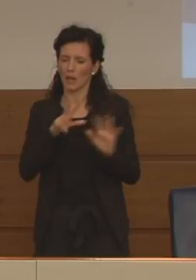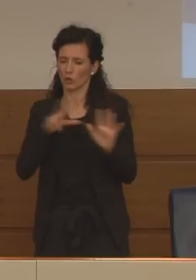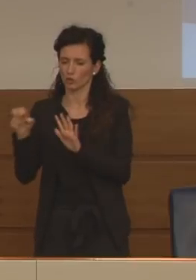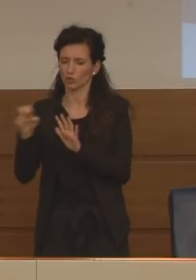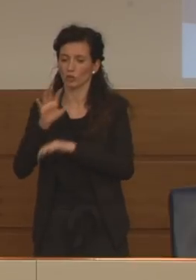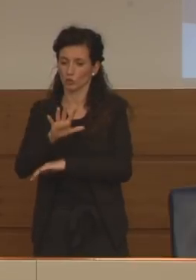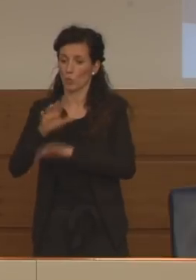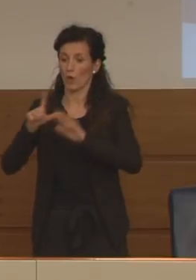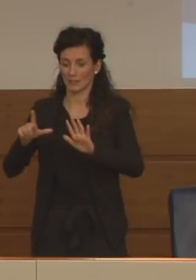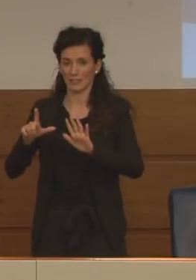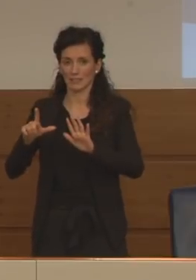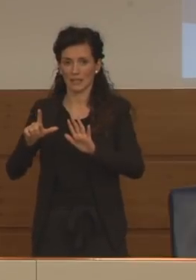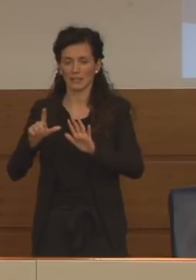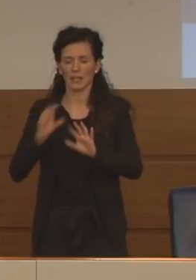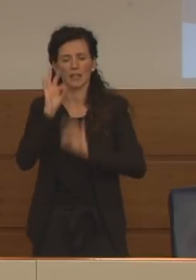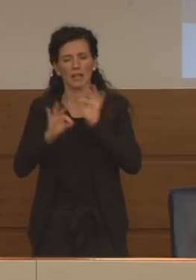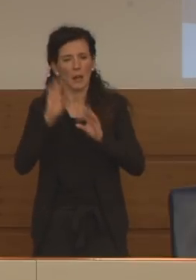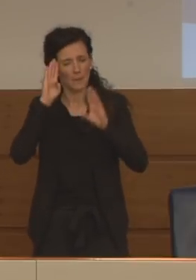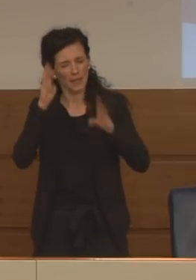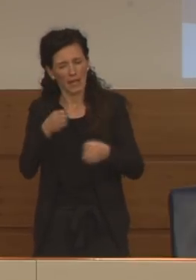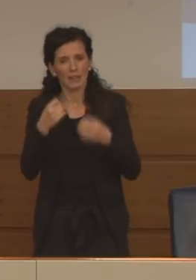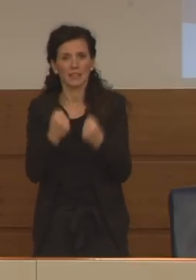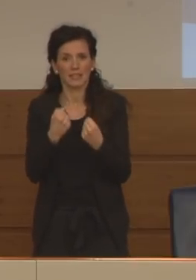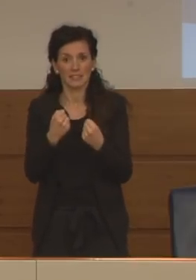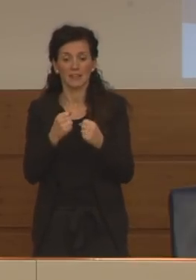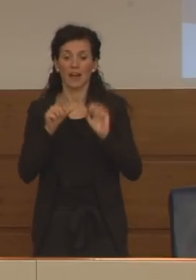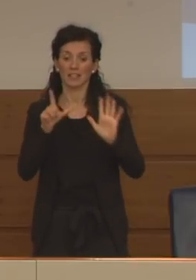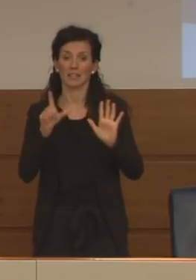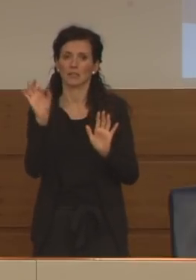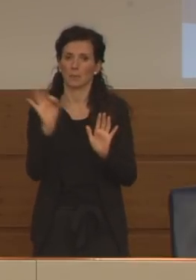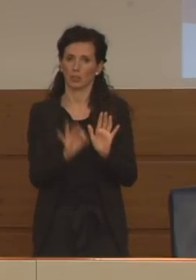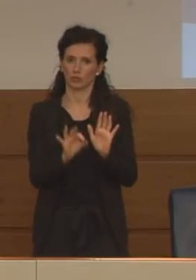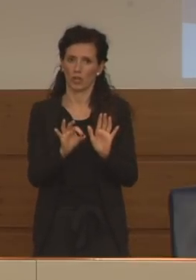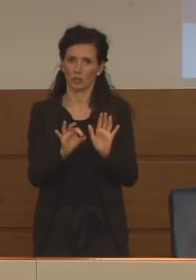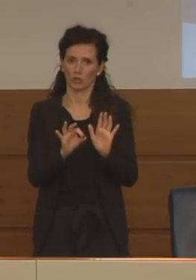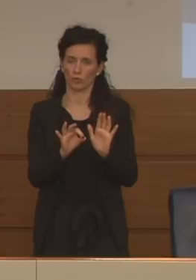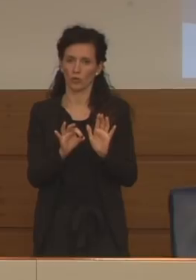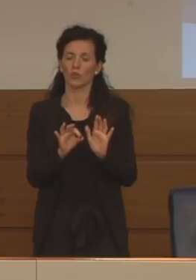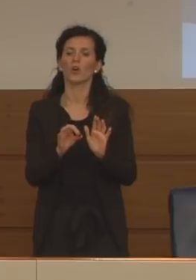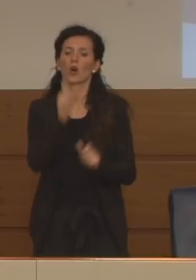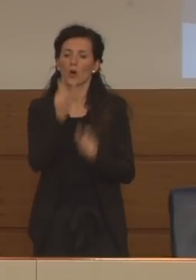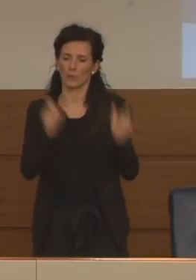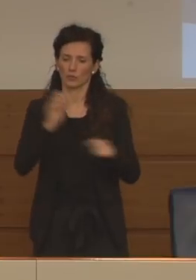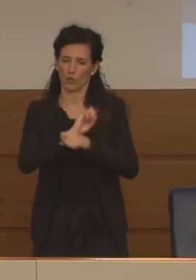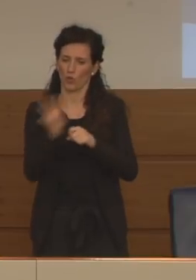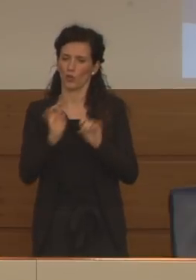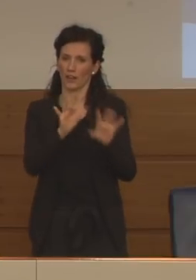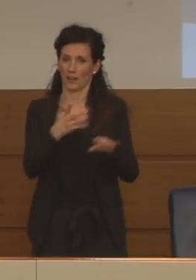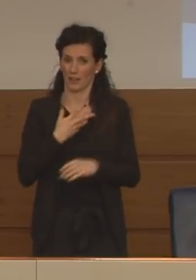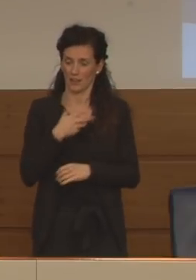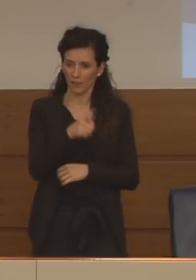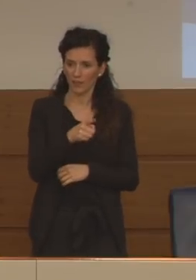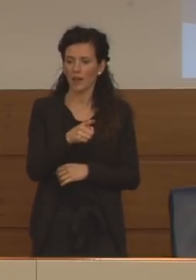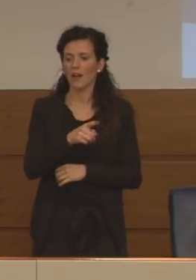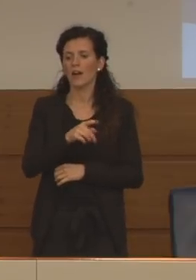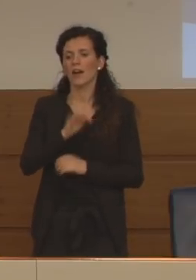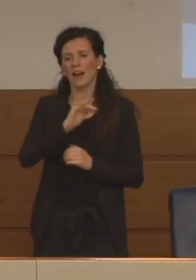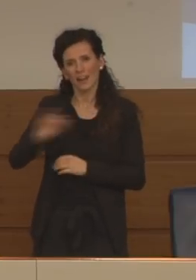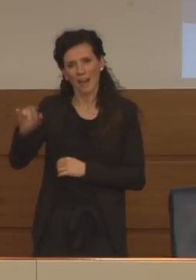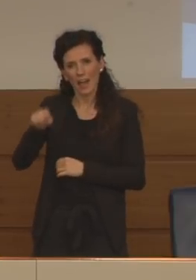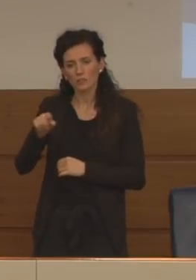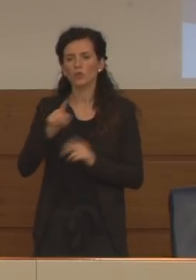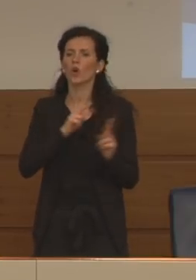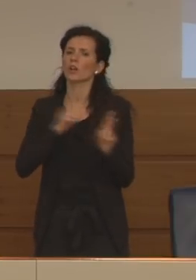2.857 sono in terapia intensiva il 7 per cento delle persone positive al resto sono in ospedale